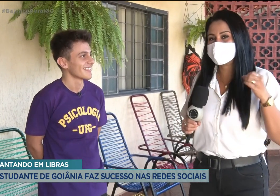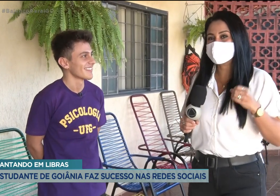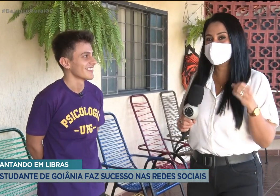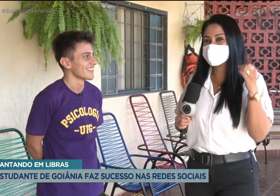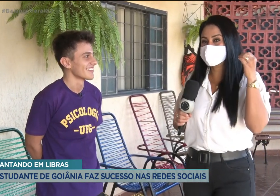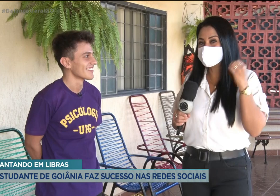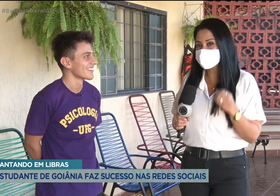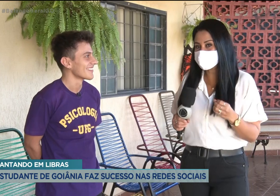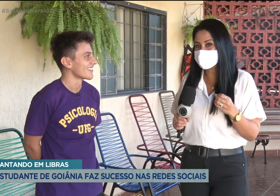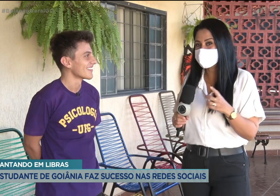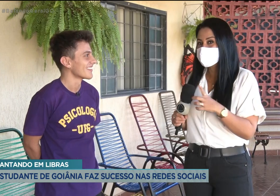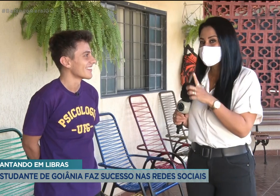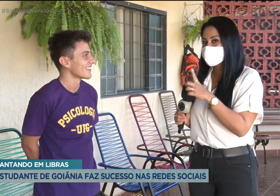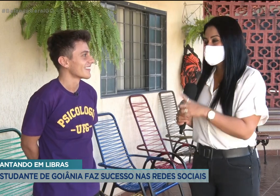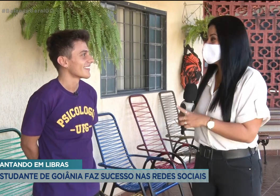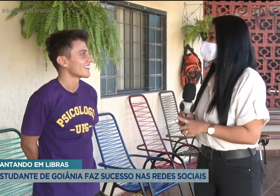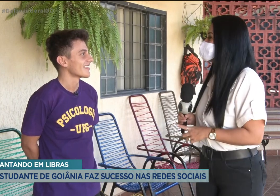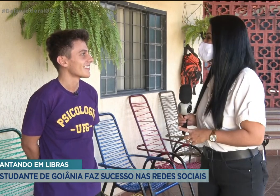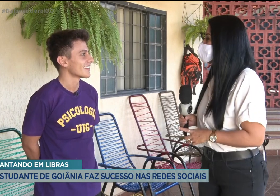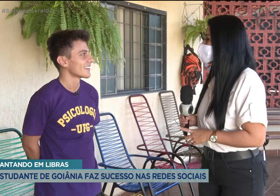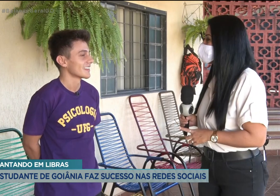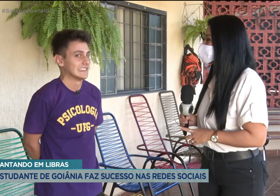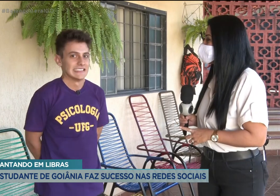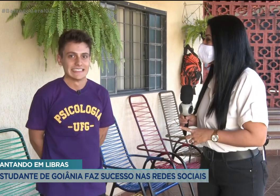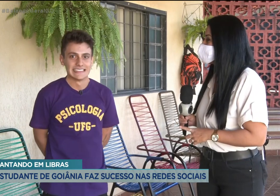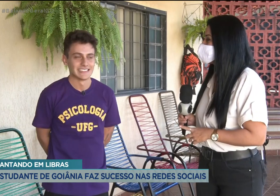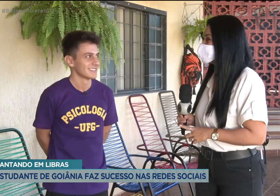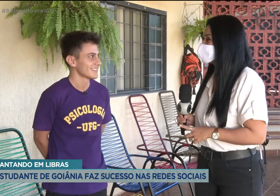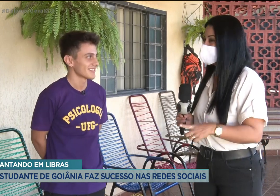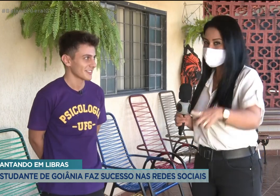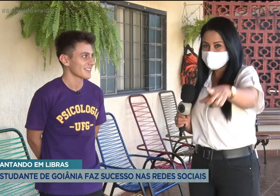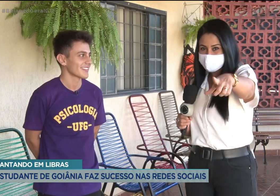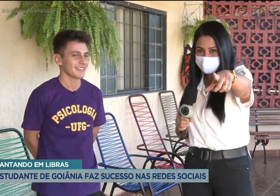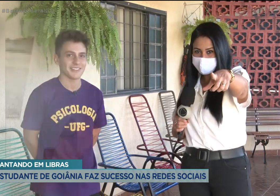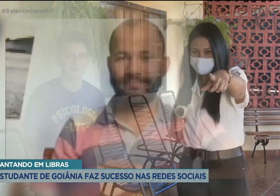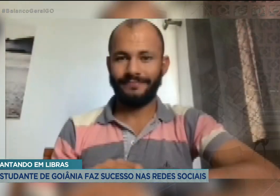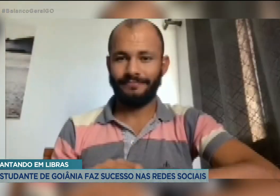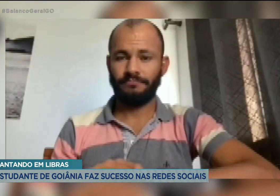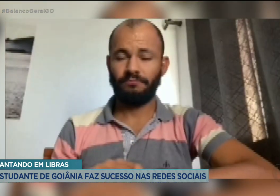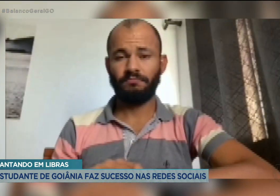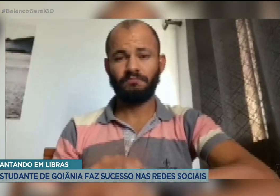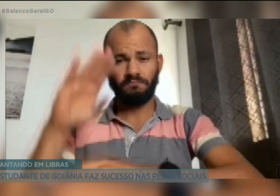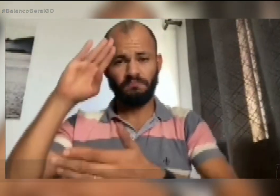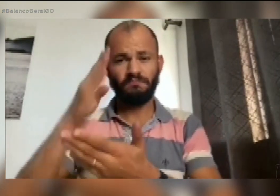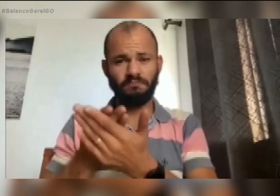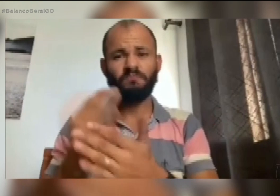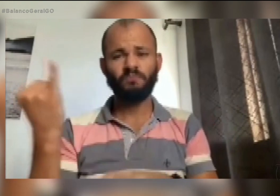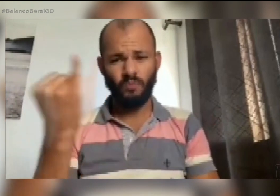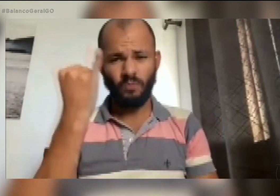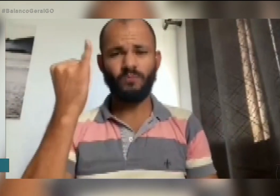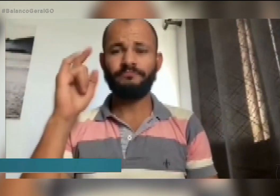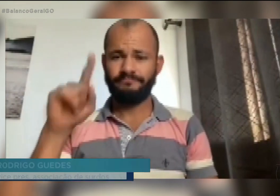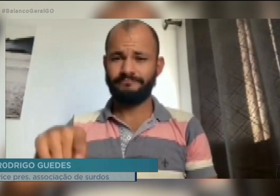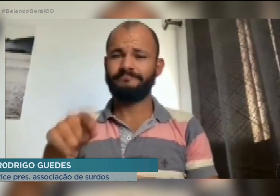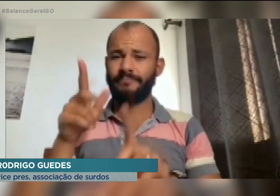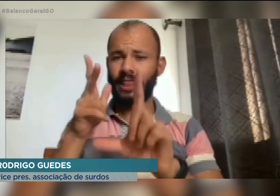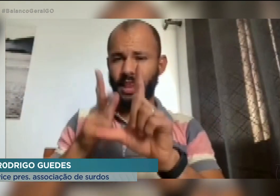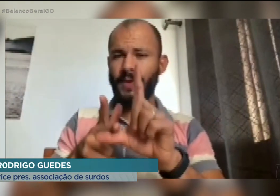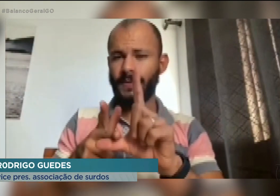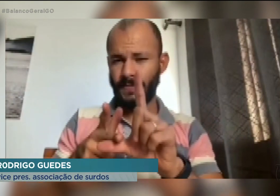Associação de Surdos Será que ele gostou? Vamos ver? Bom Percebe-se a relevância do trabalho do intérprete